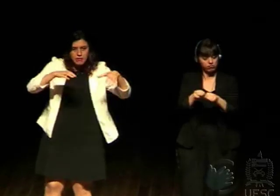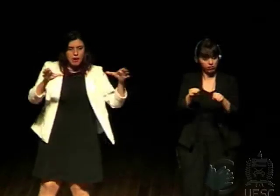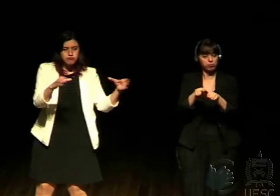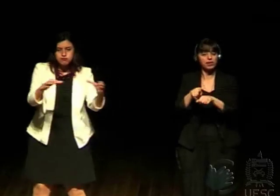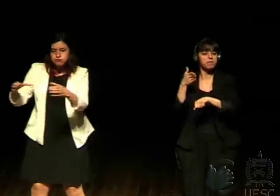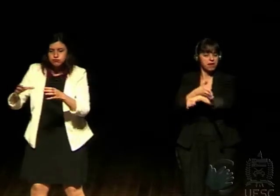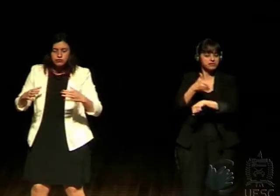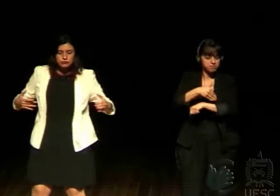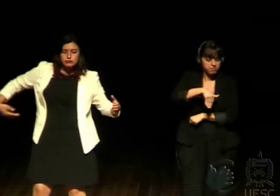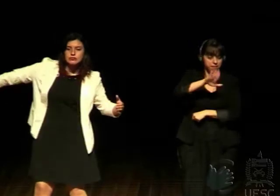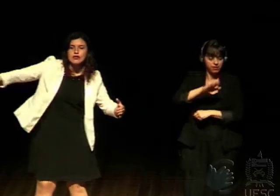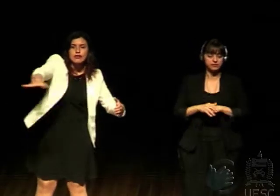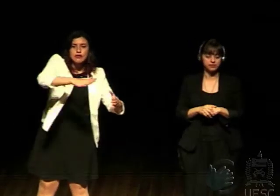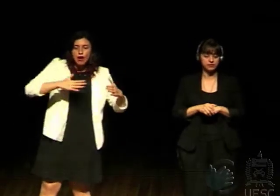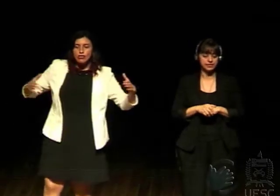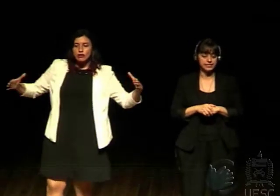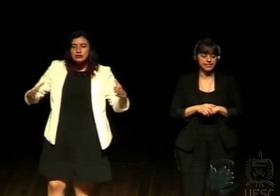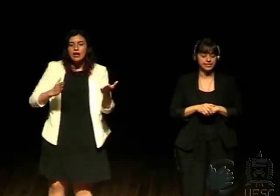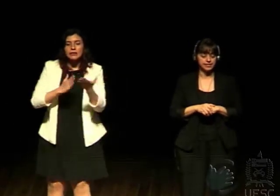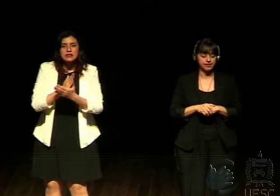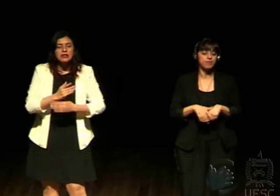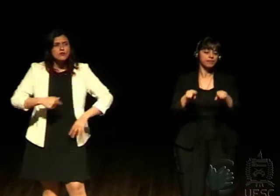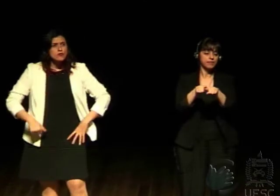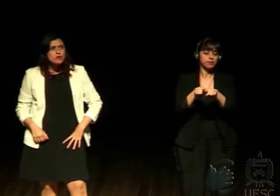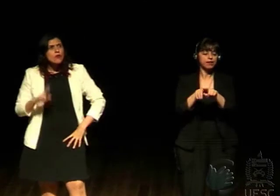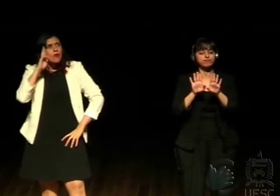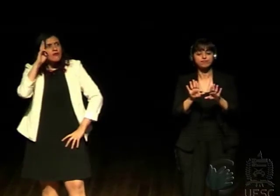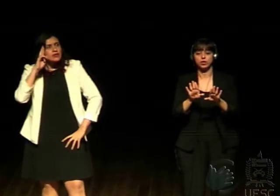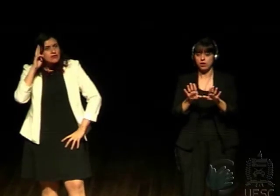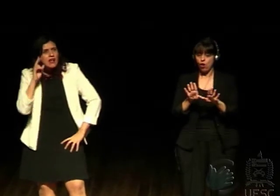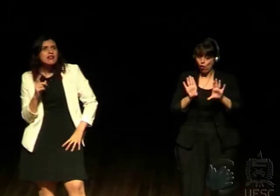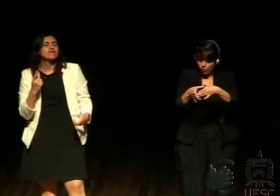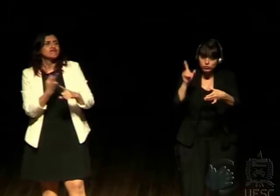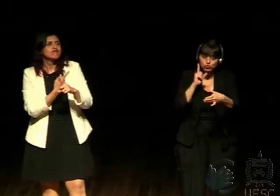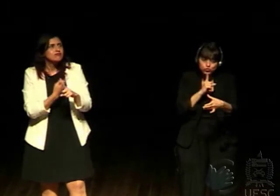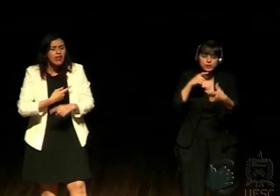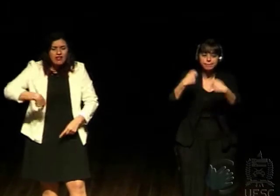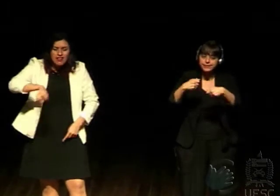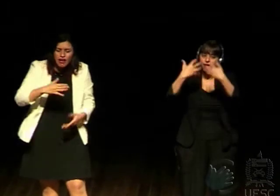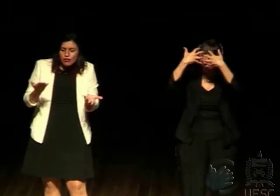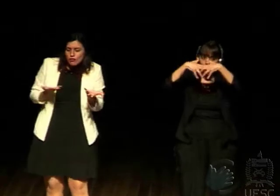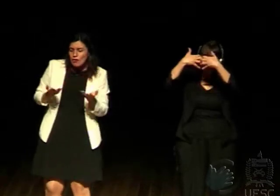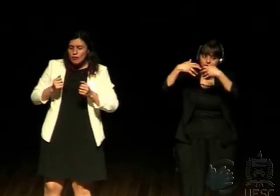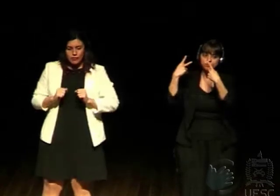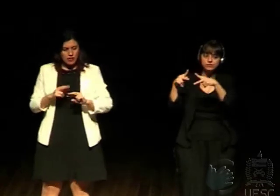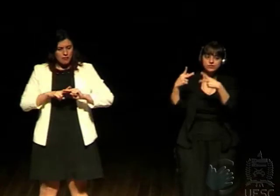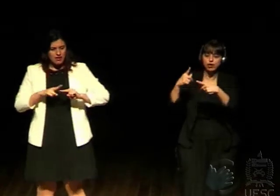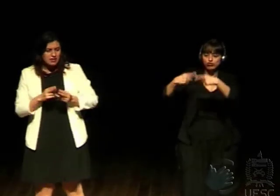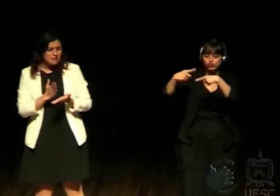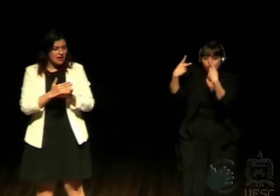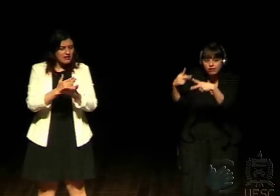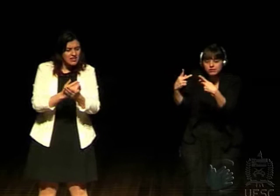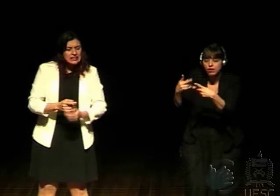En tercer lugar, también es necesario que la propia comunidad sorda reflexione,